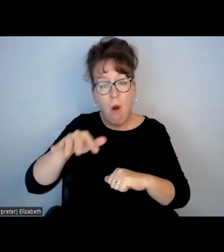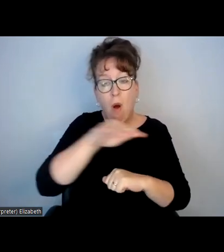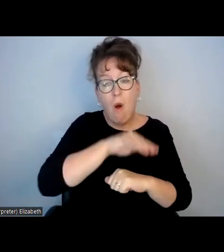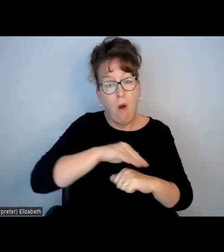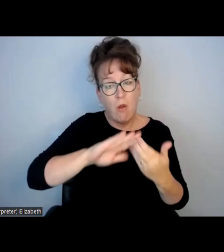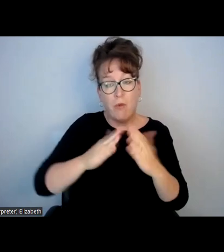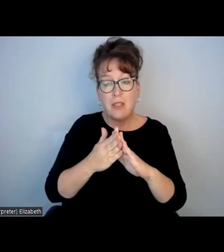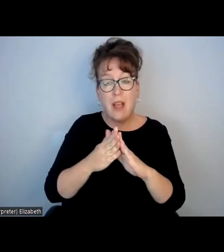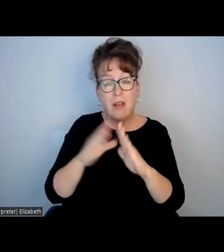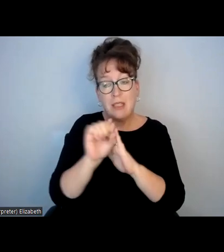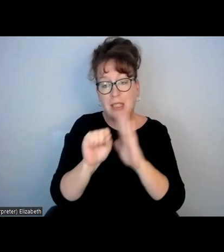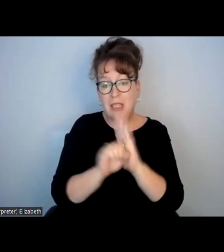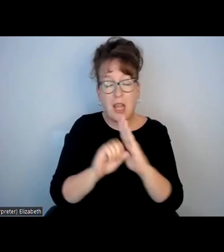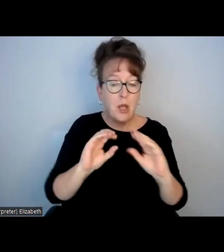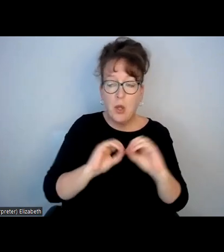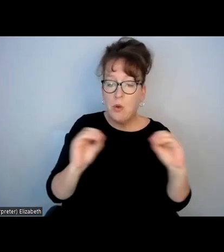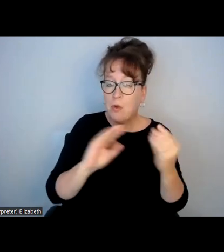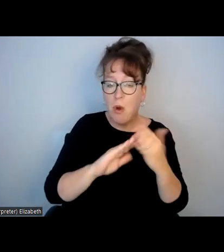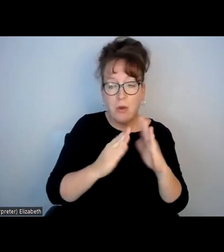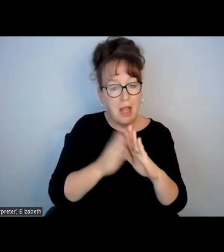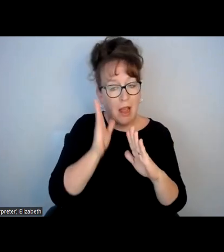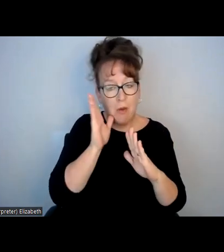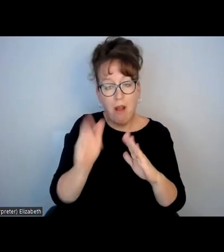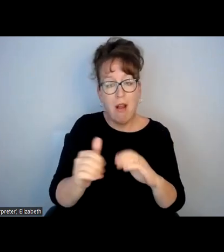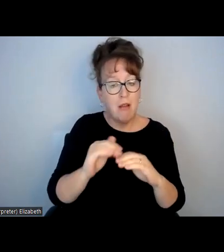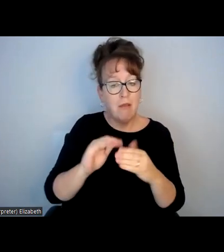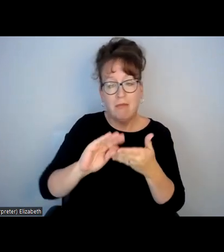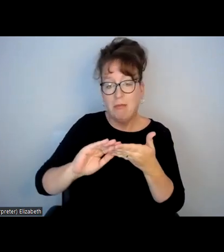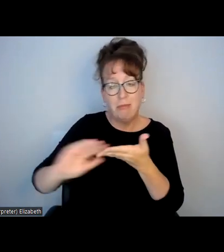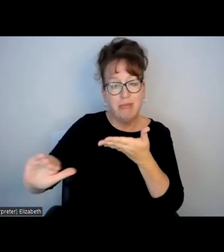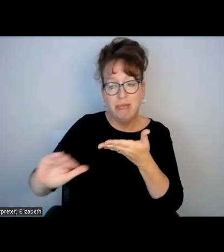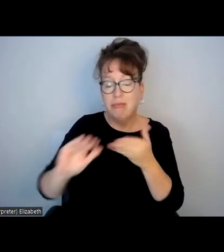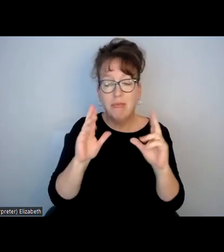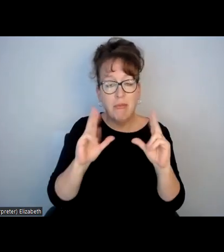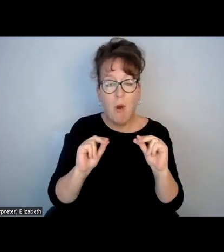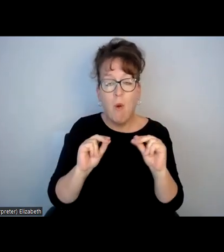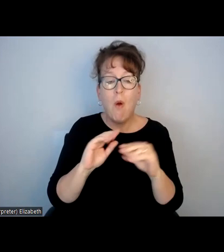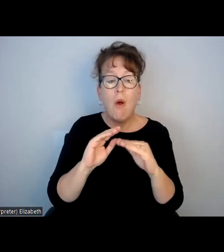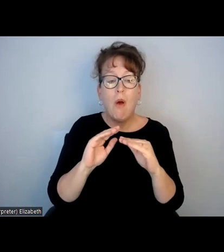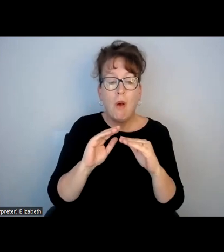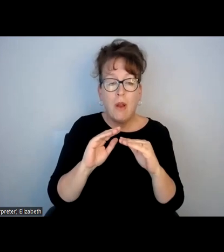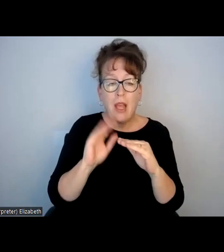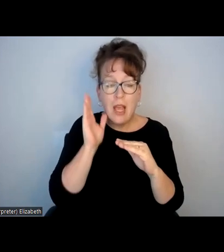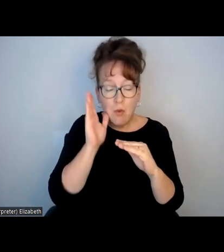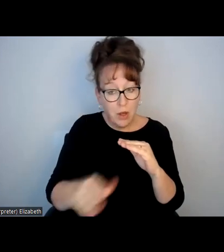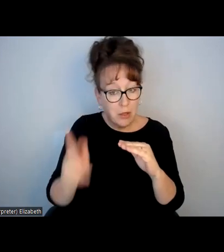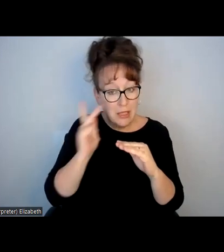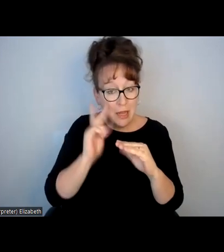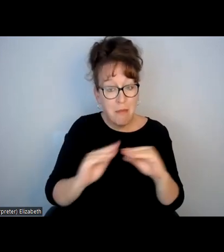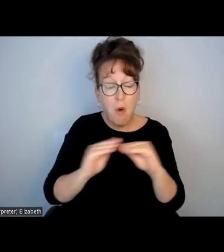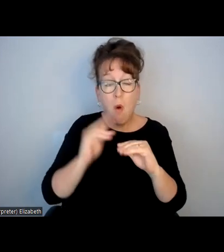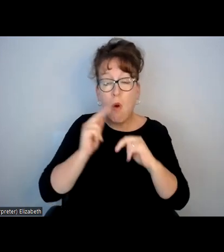que repartirse por todas las comunidades es algo que todas las comunidades van a tener que estar